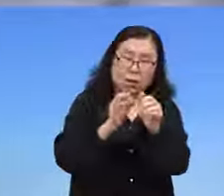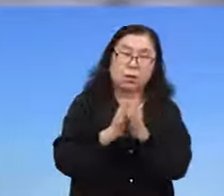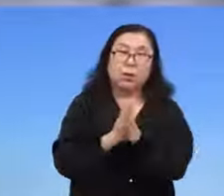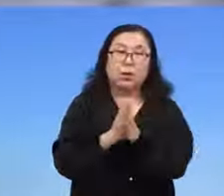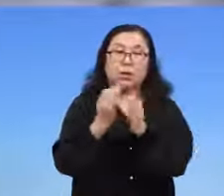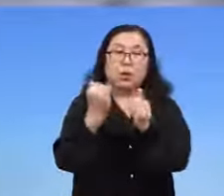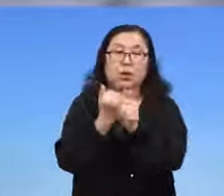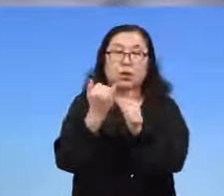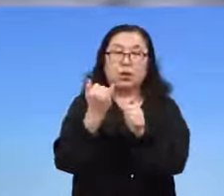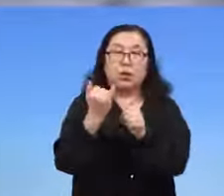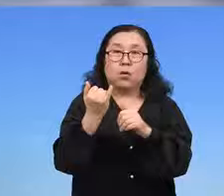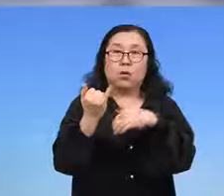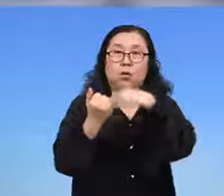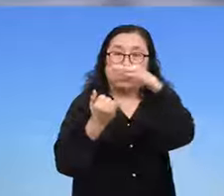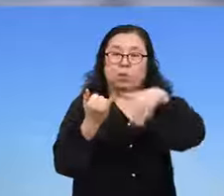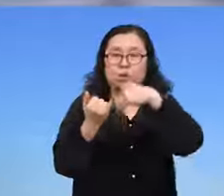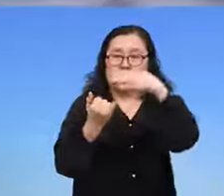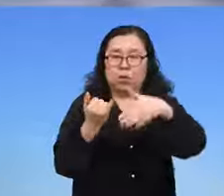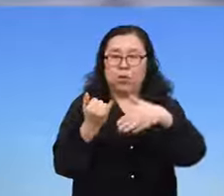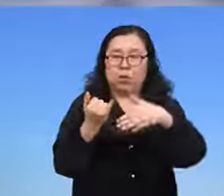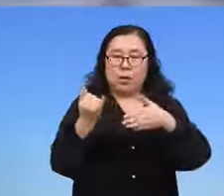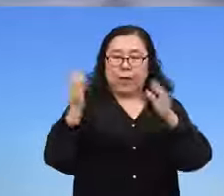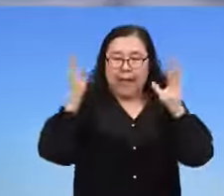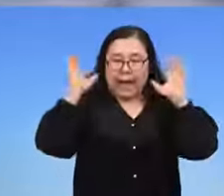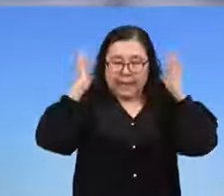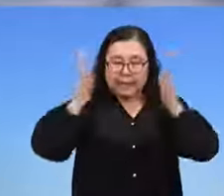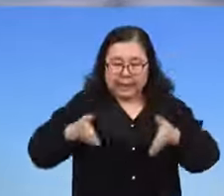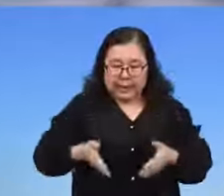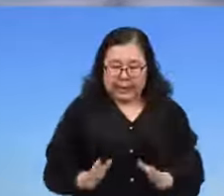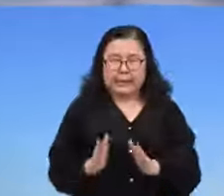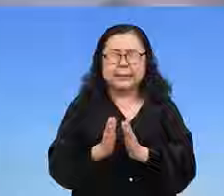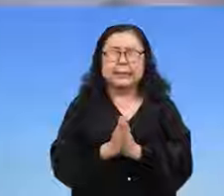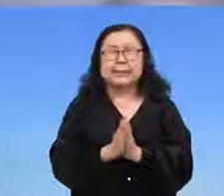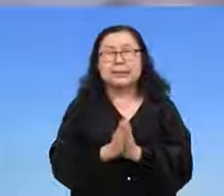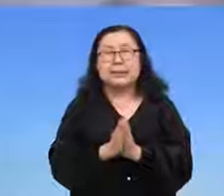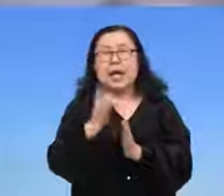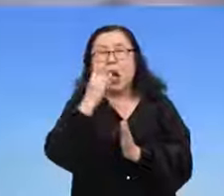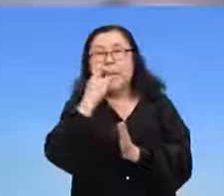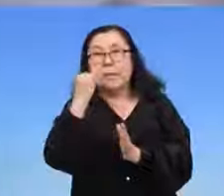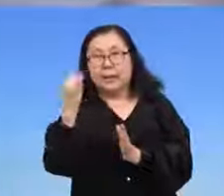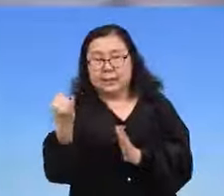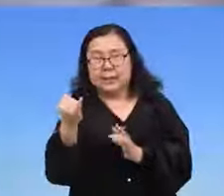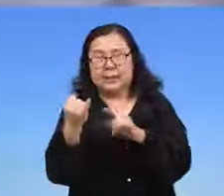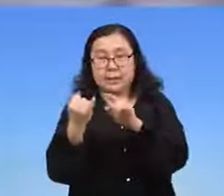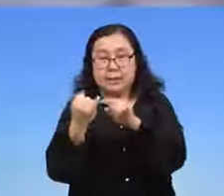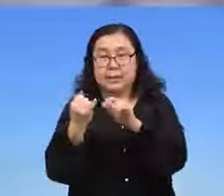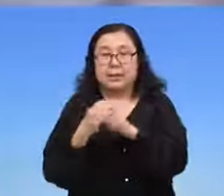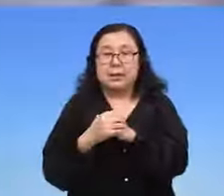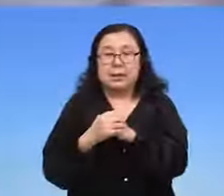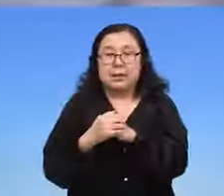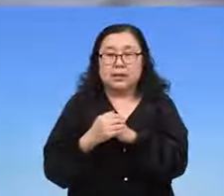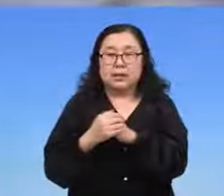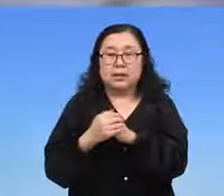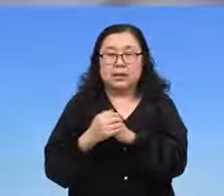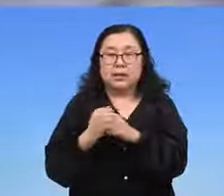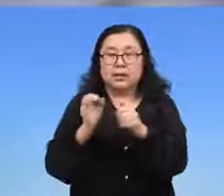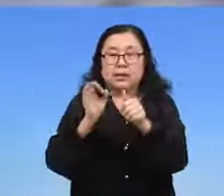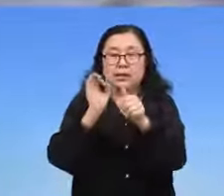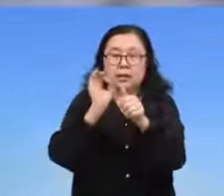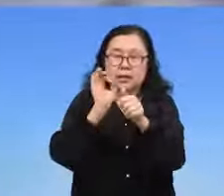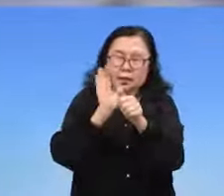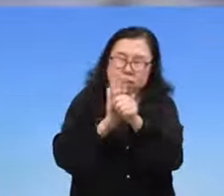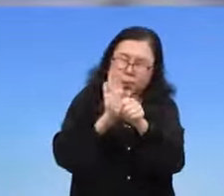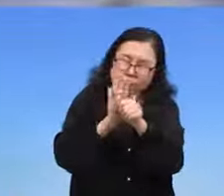후원하고 또 우리가 상설로 지금 하고 있는데 이삭죽기 헌금, 그래서 제가 홈페이지에다가 이 계좌번호 둘 다